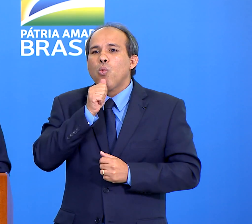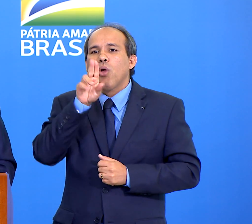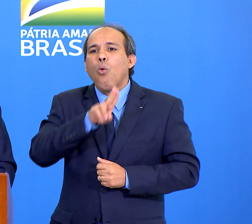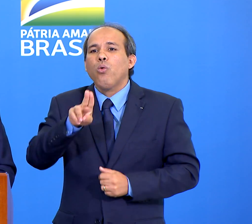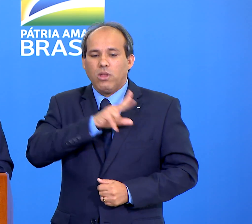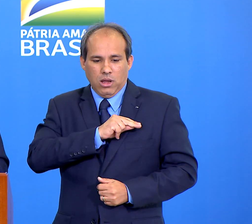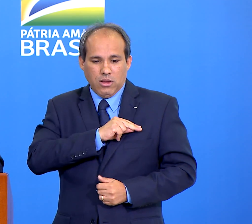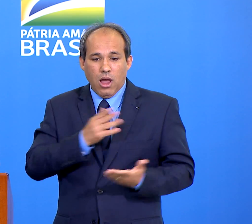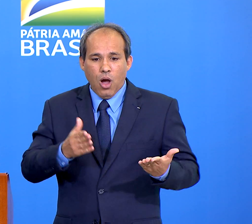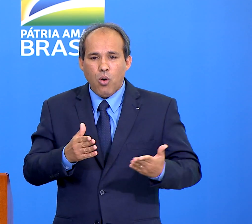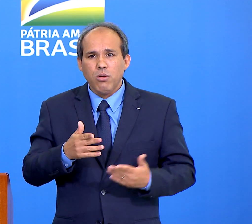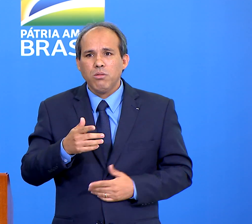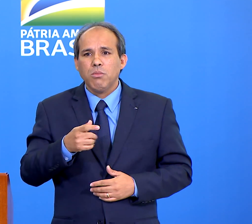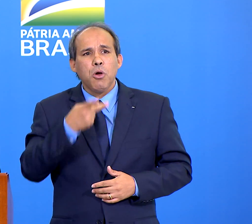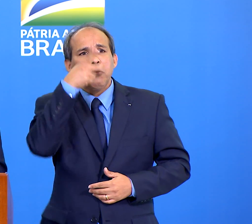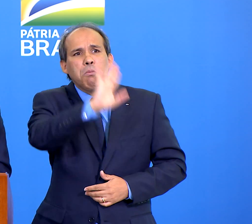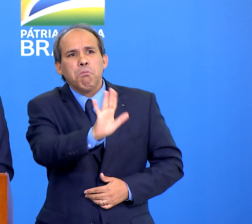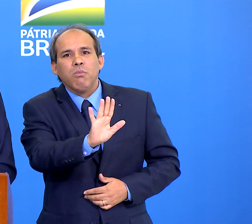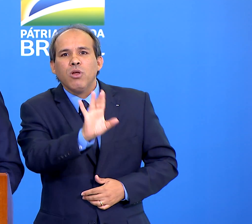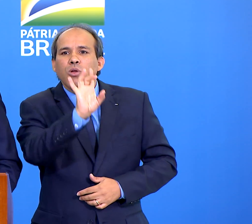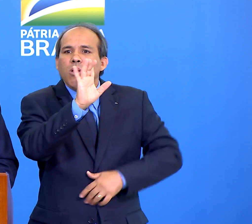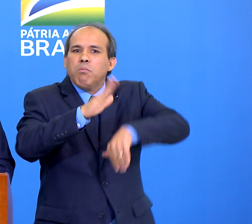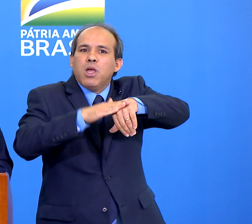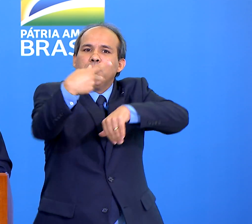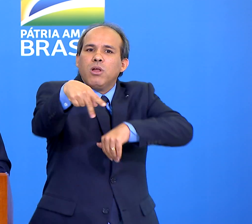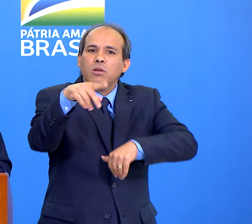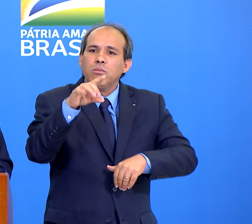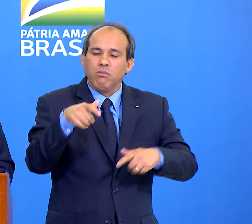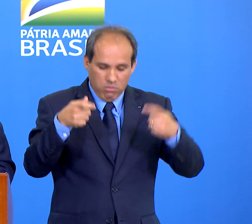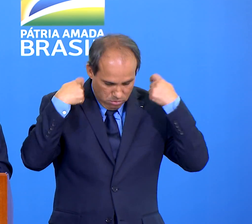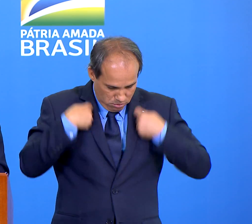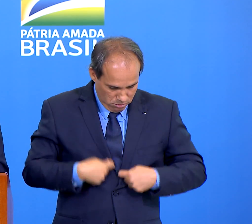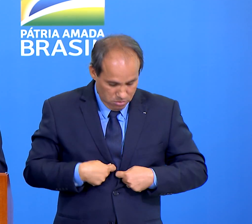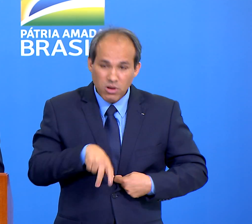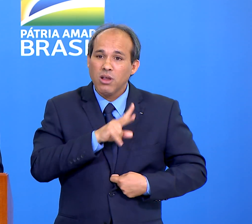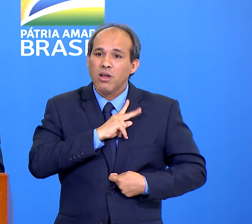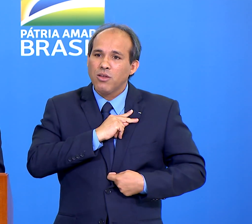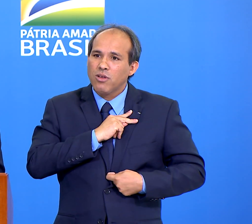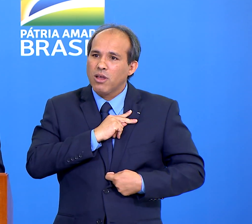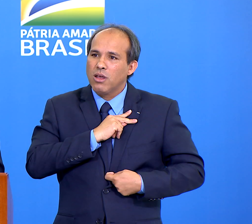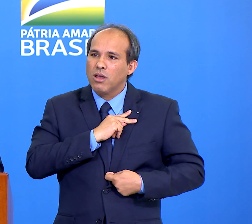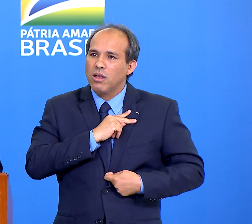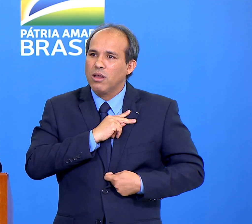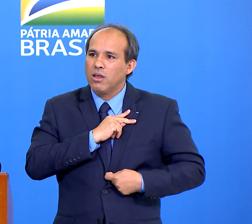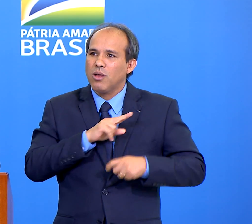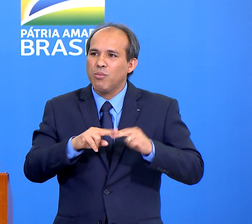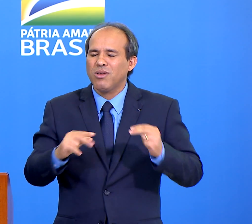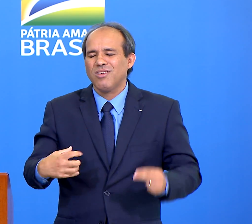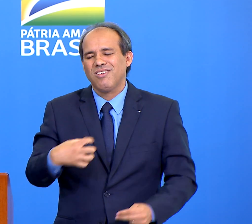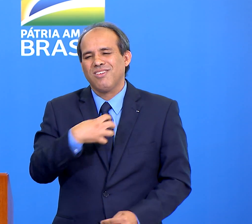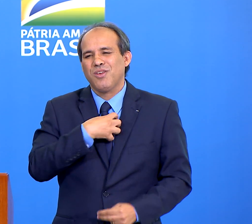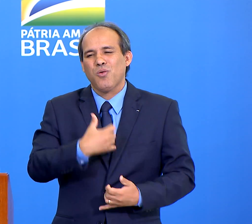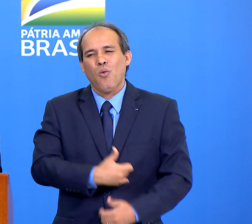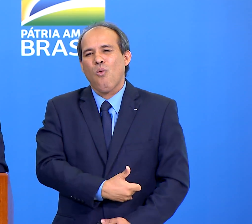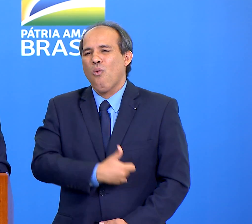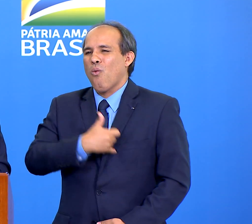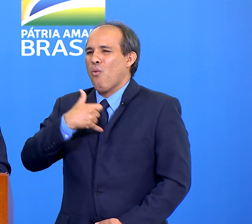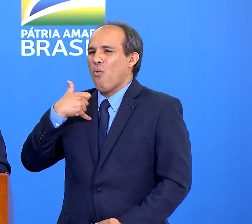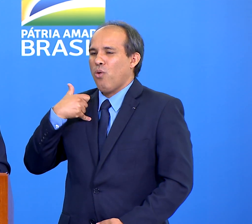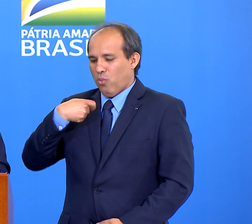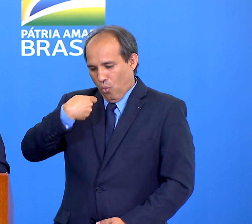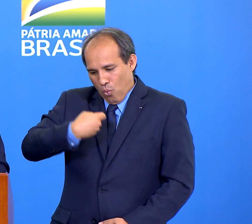eu vejo sem eu precisar falar todo mundo usa porque nós temos o orgulho de